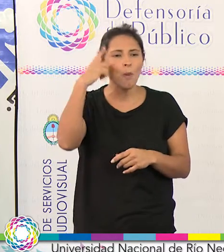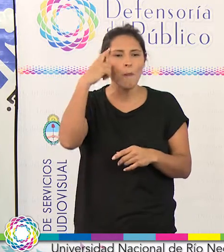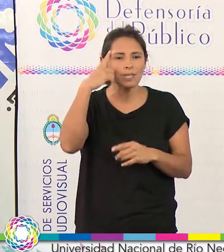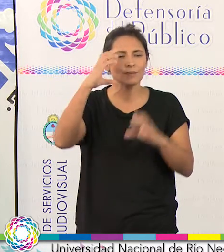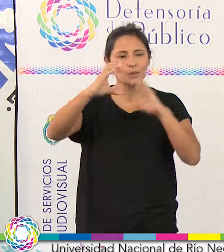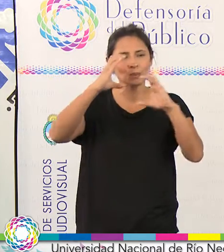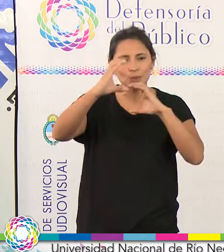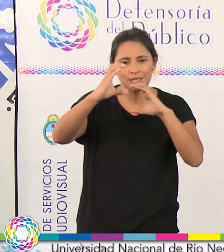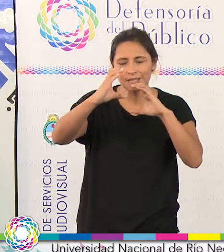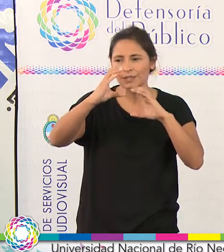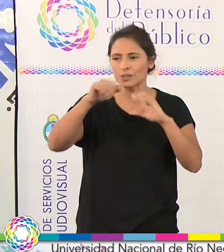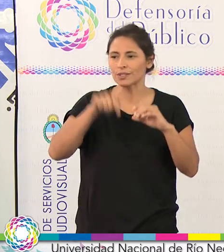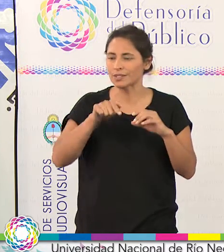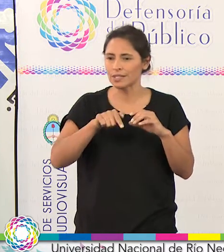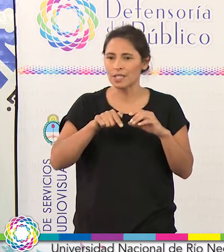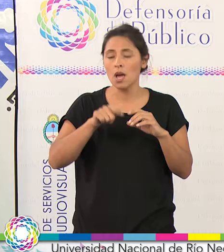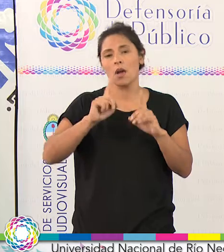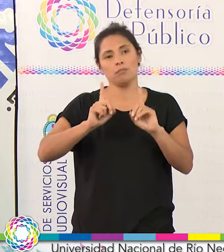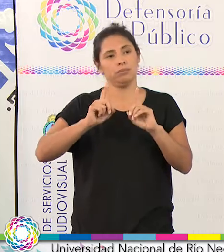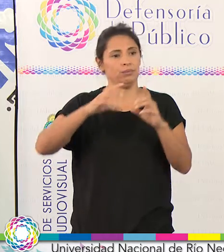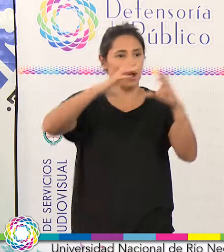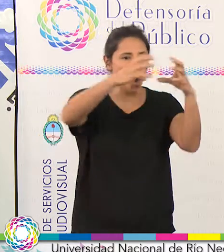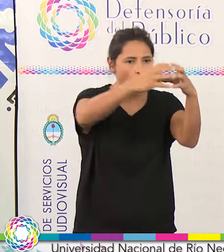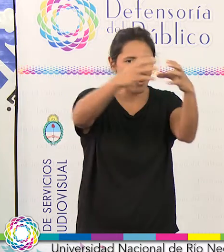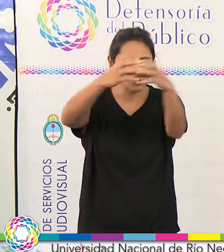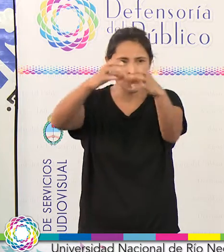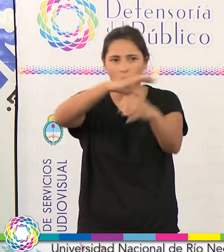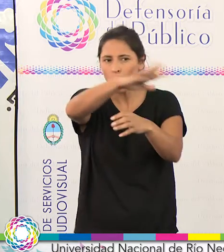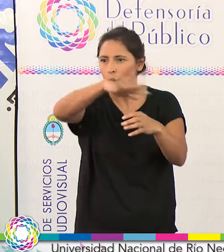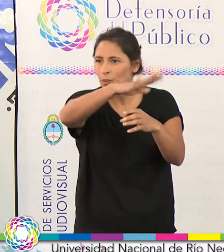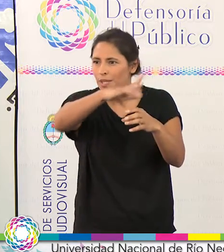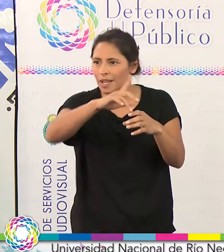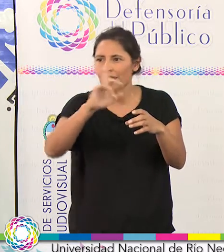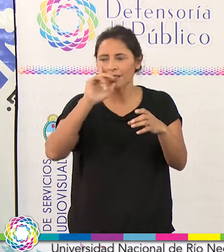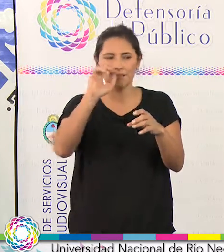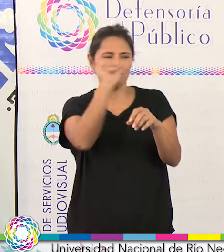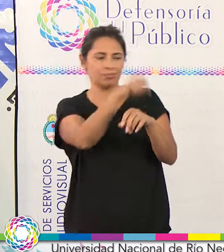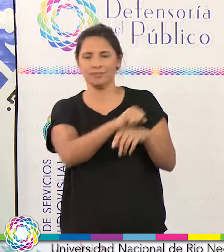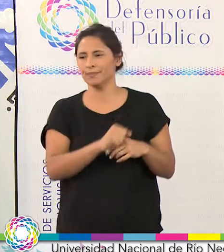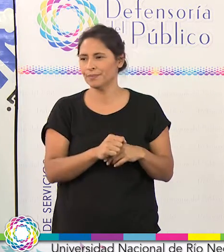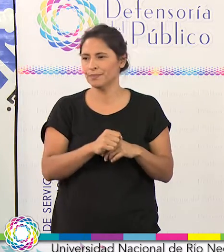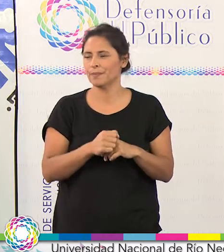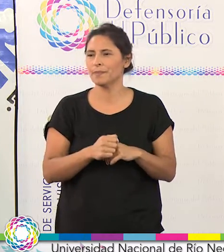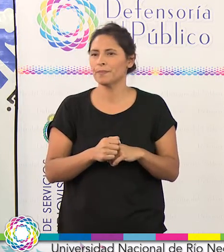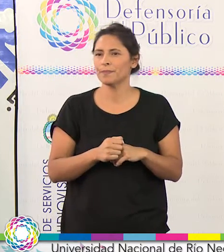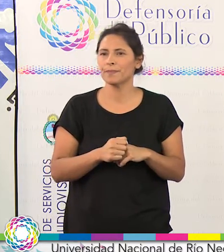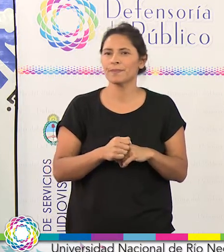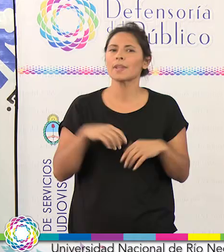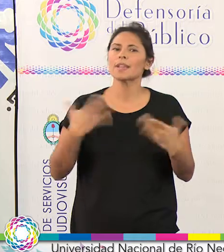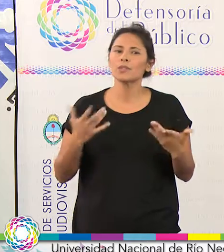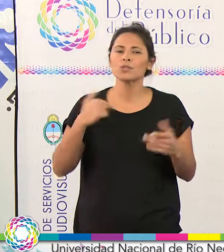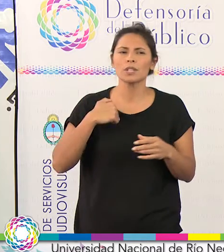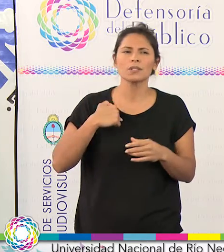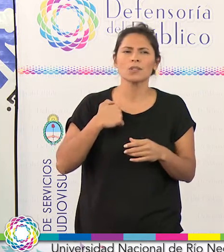centralidad, muchas veces esas comunidades, esos pueblos, son invisibilizados. Entonces, ¿por qué yo planteaba esto de pensar